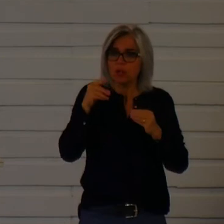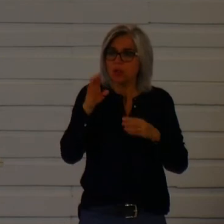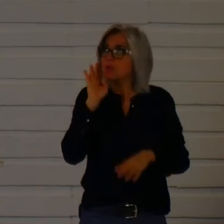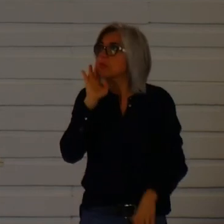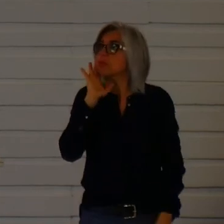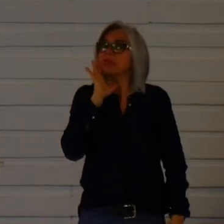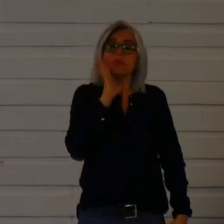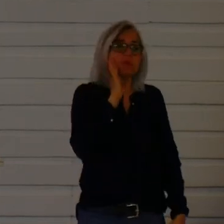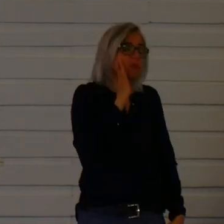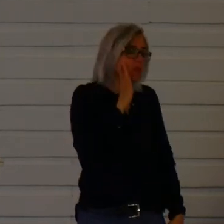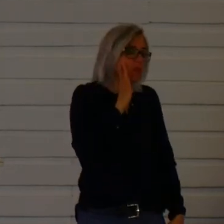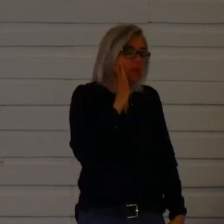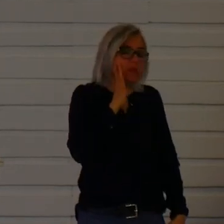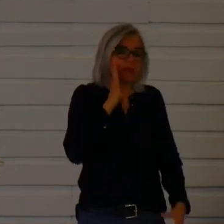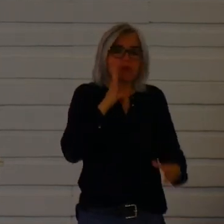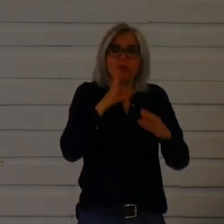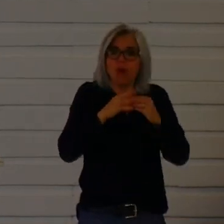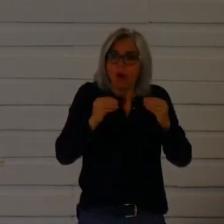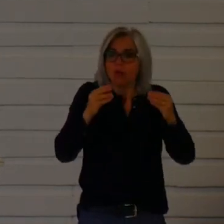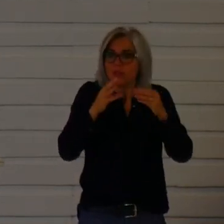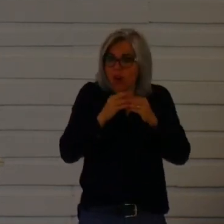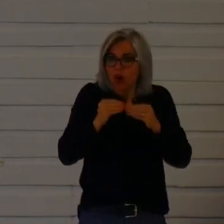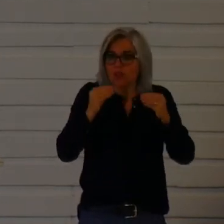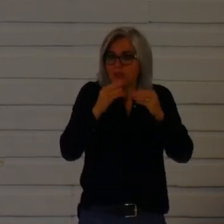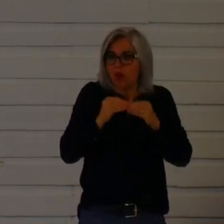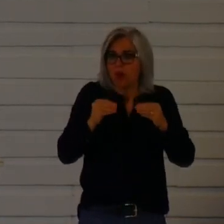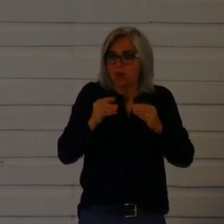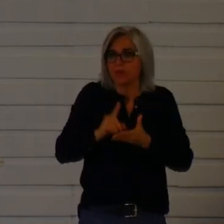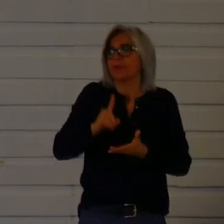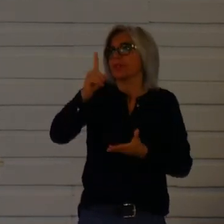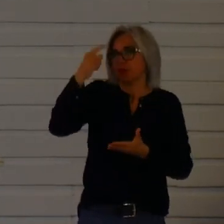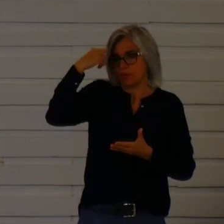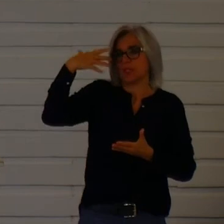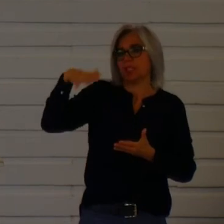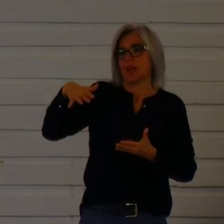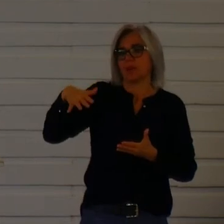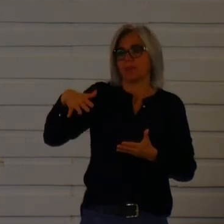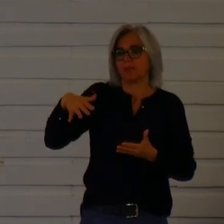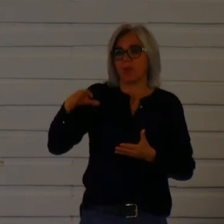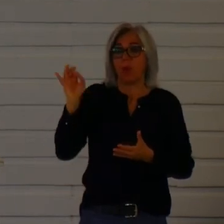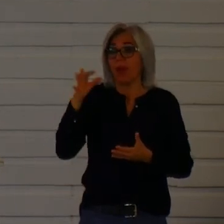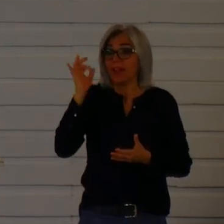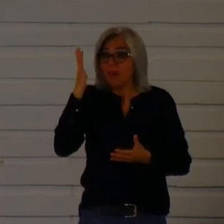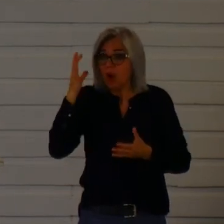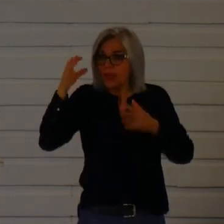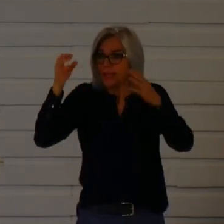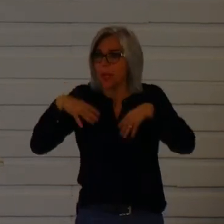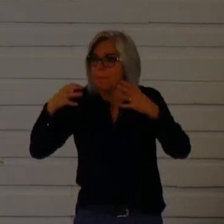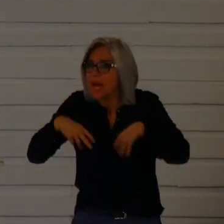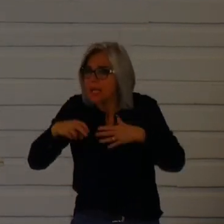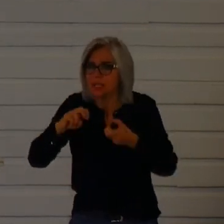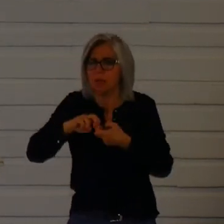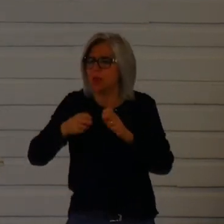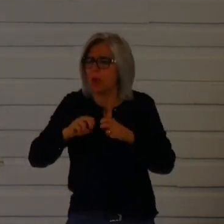è fortificare la nostra vita, renderci più forte. Dice qui, egli riduce